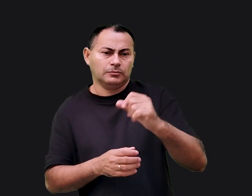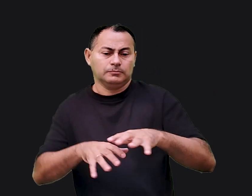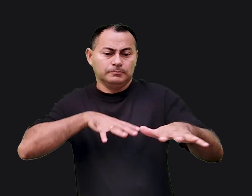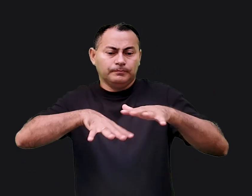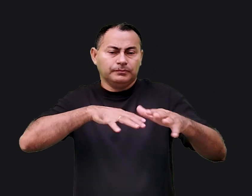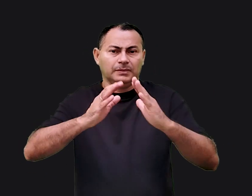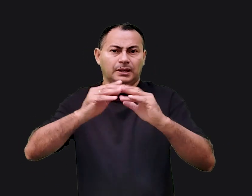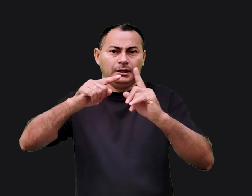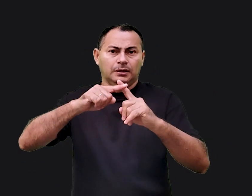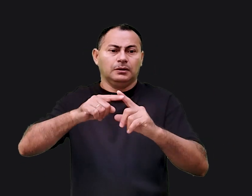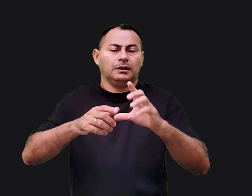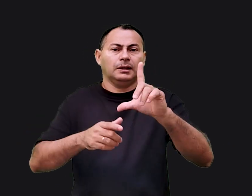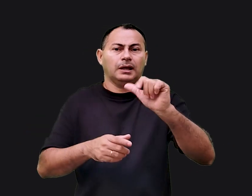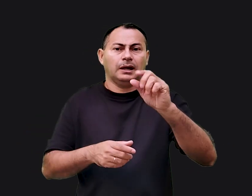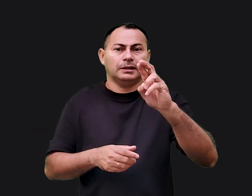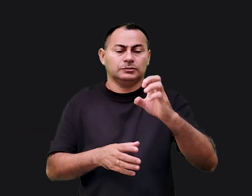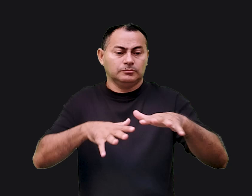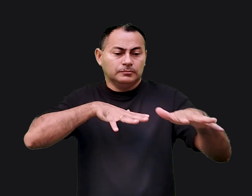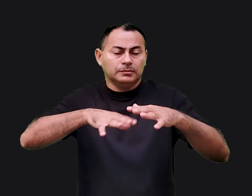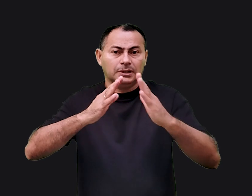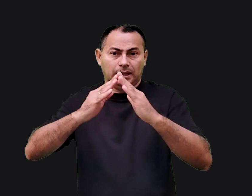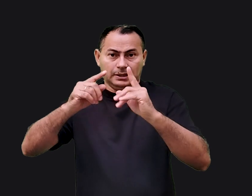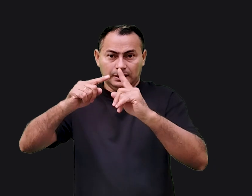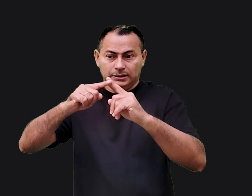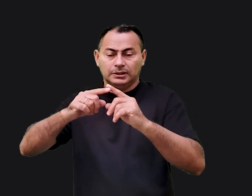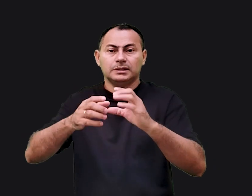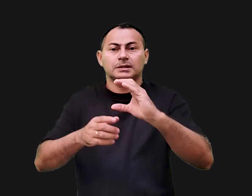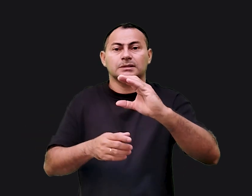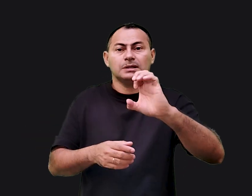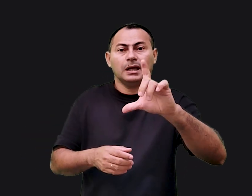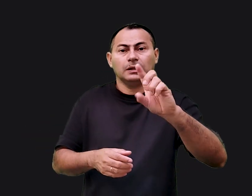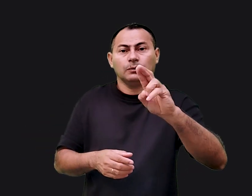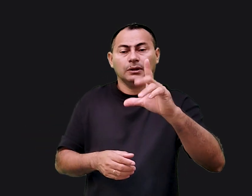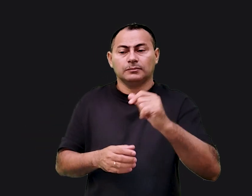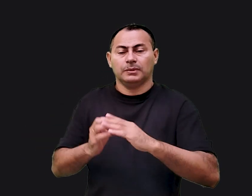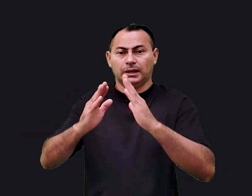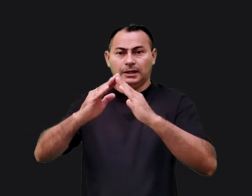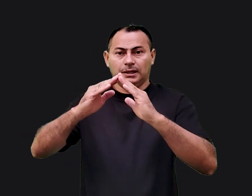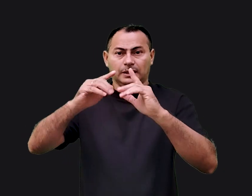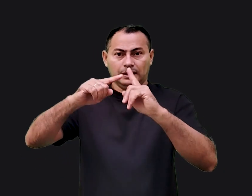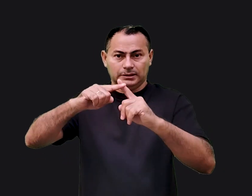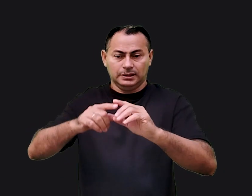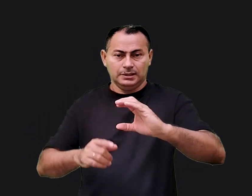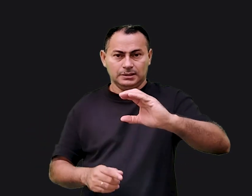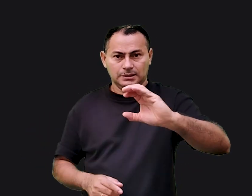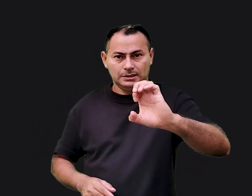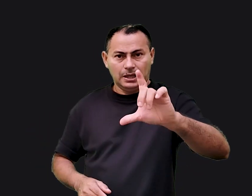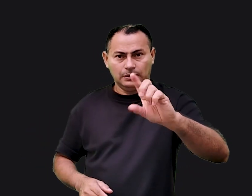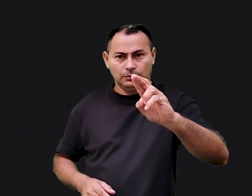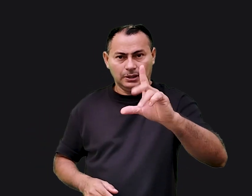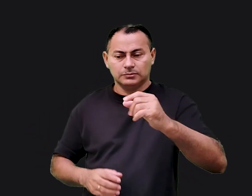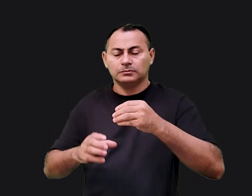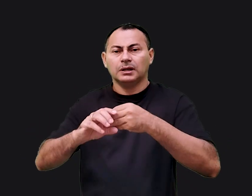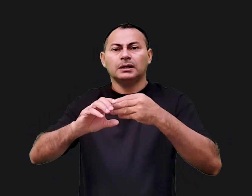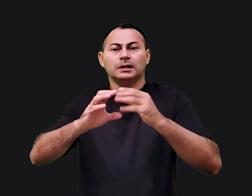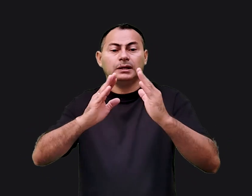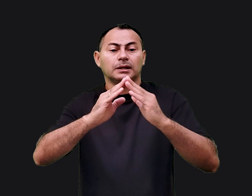o movimento da igreja nos lares ou o movimento da Igreja em Células a Igreja em Células foi o que fez a igreja de seúl na